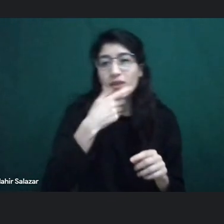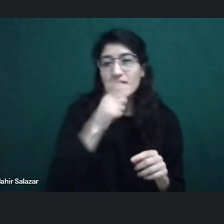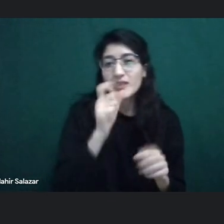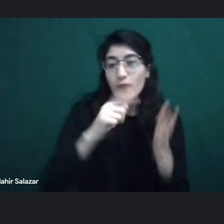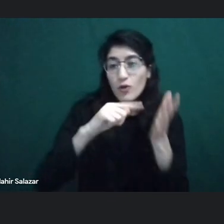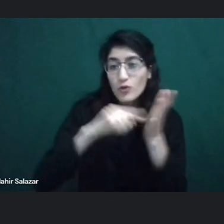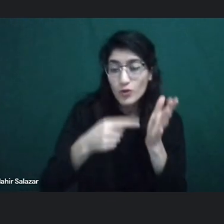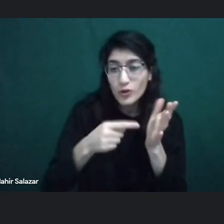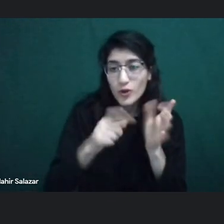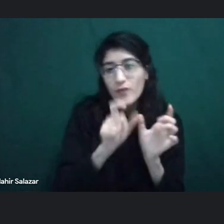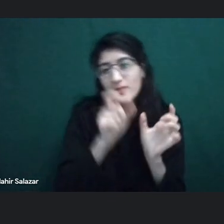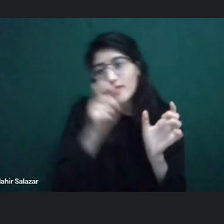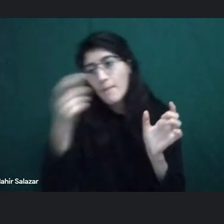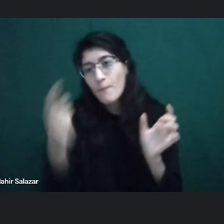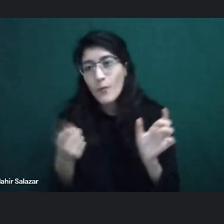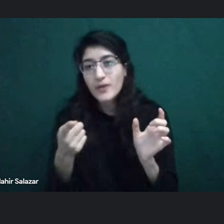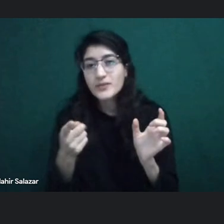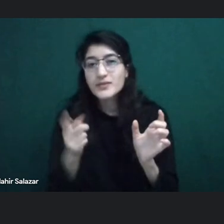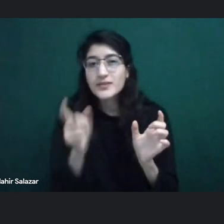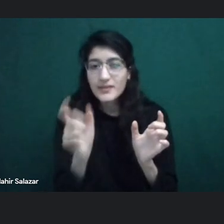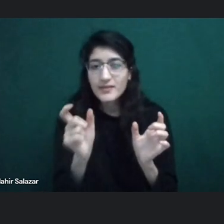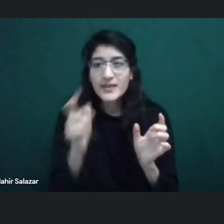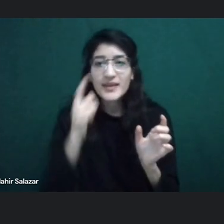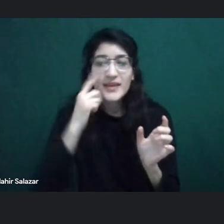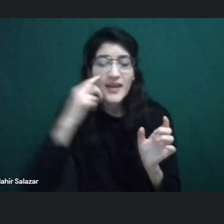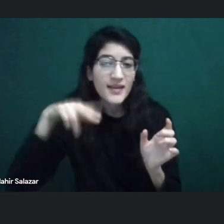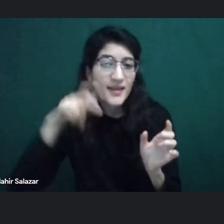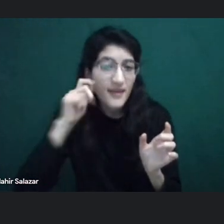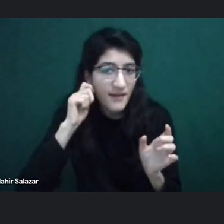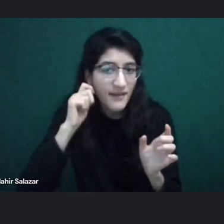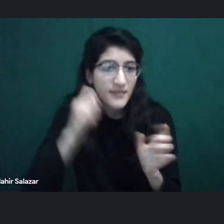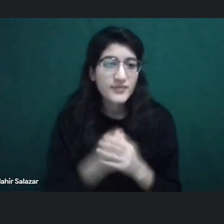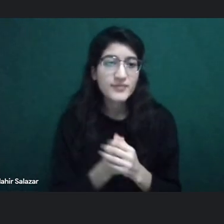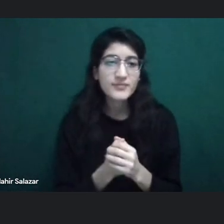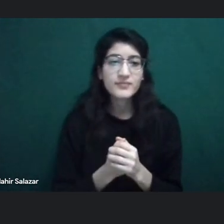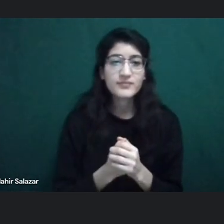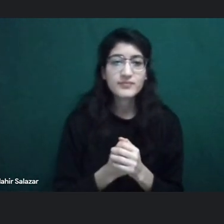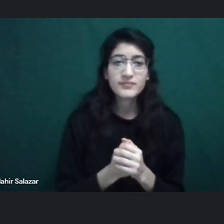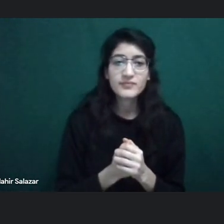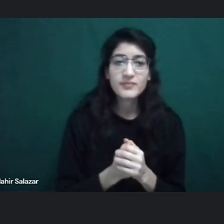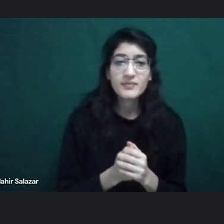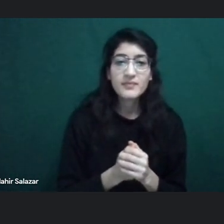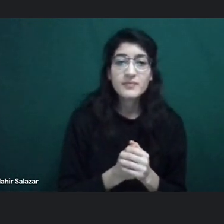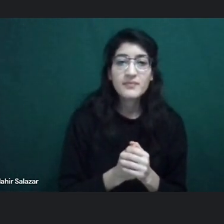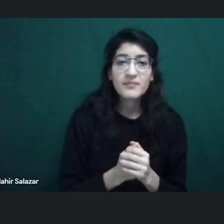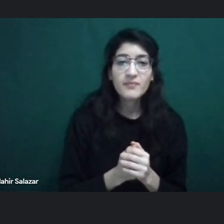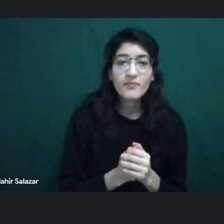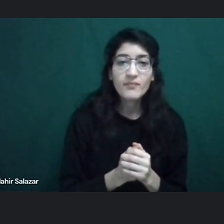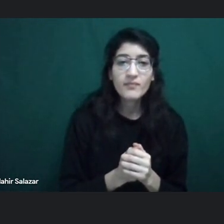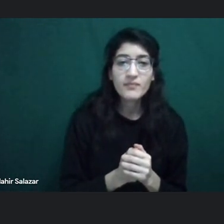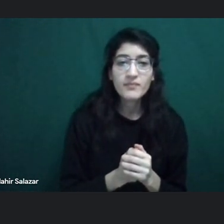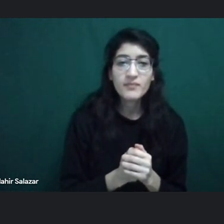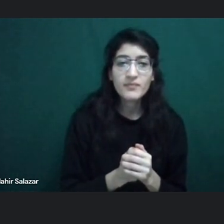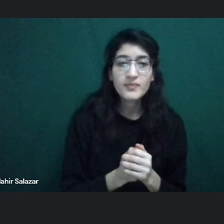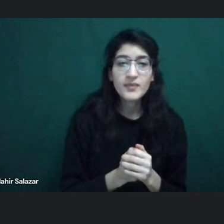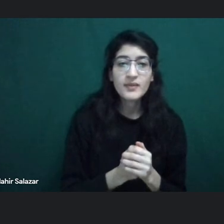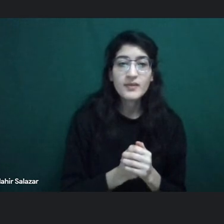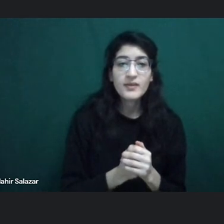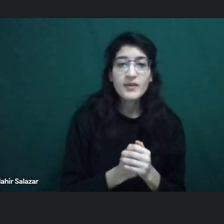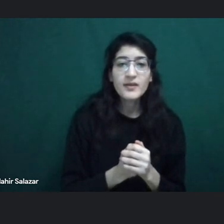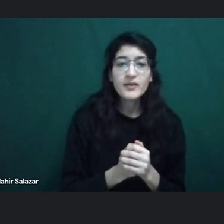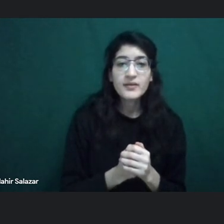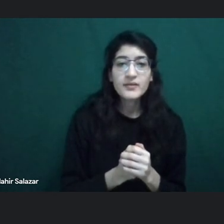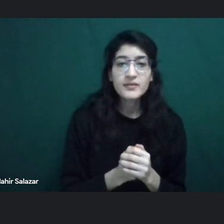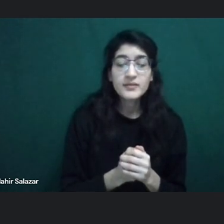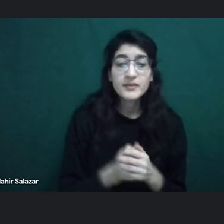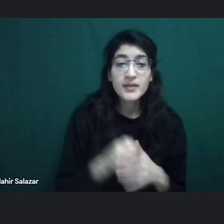cover offline distance training approaches. ¿Cuál es el núcleo en eso, en offline distance